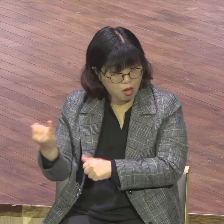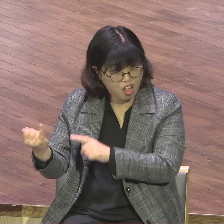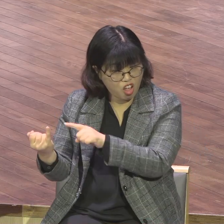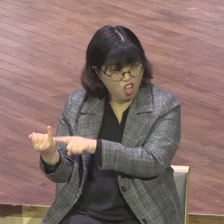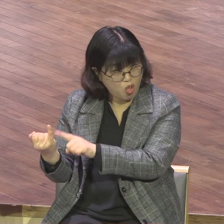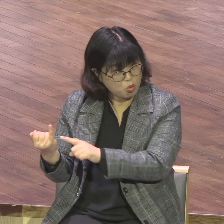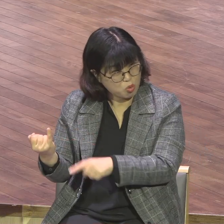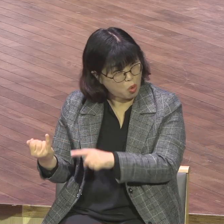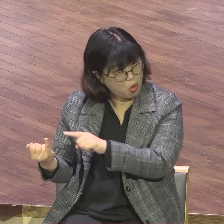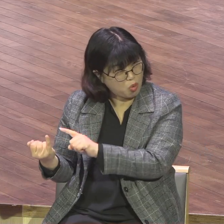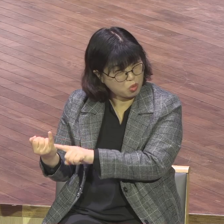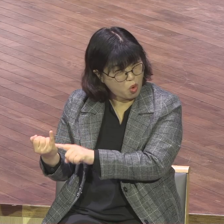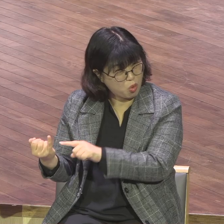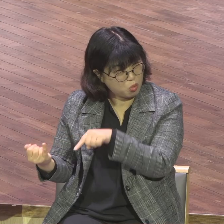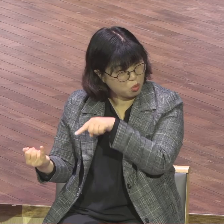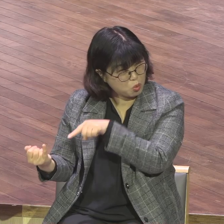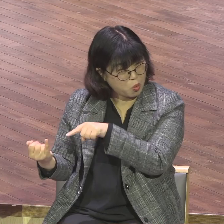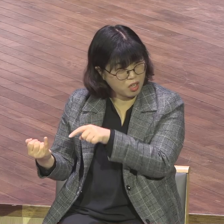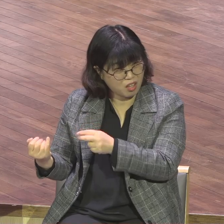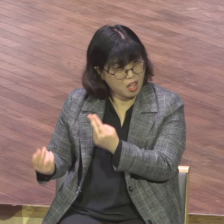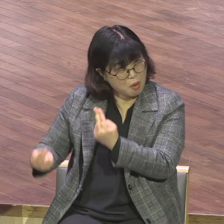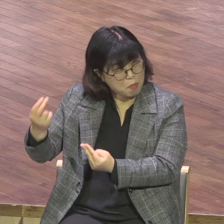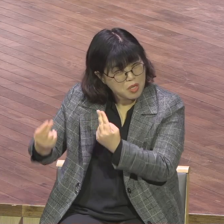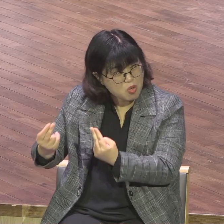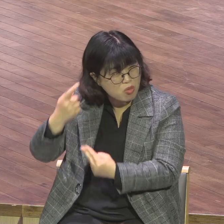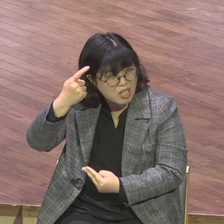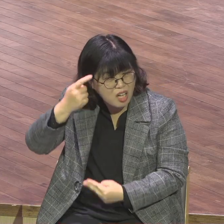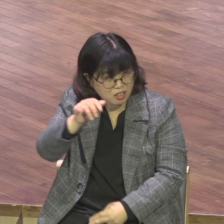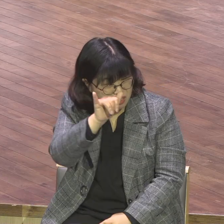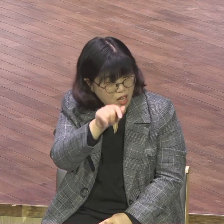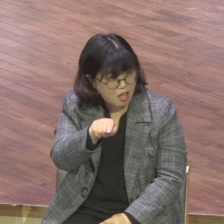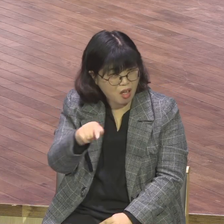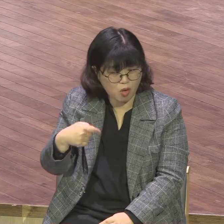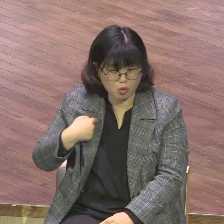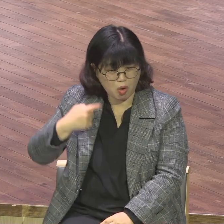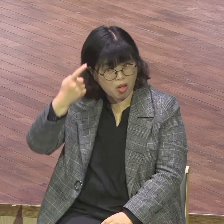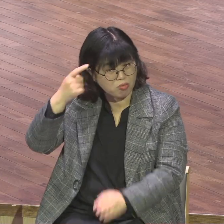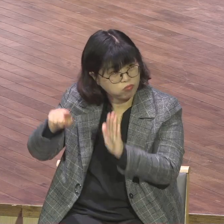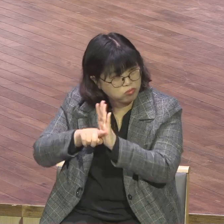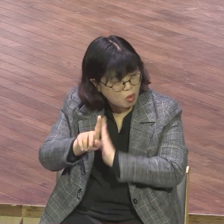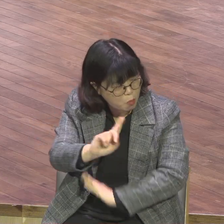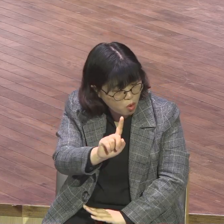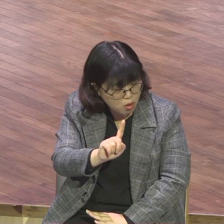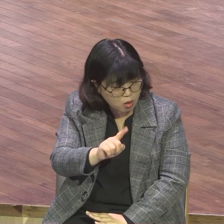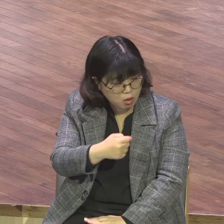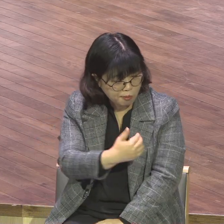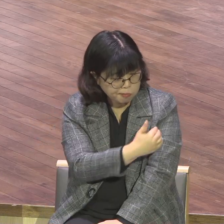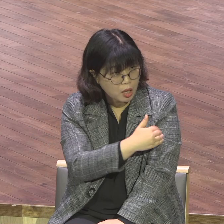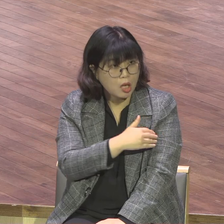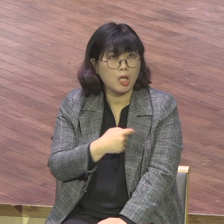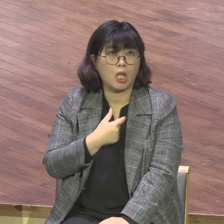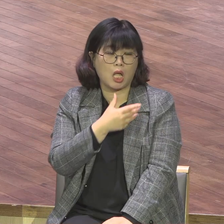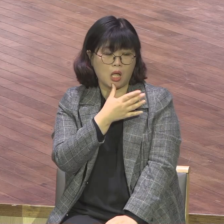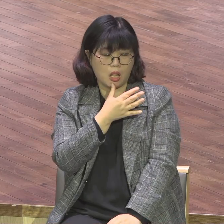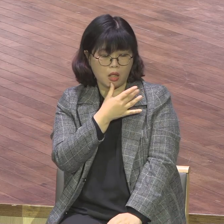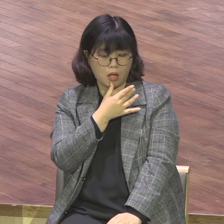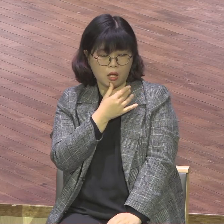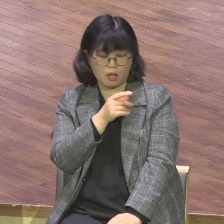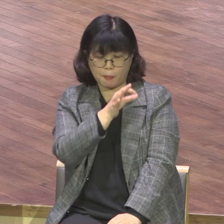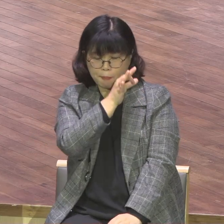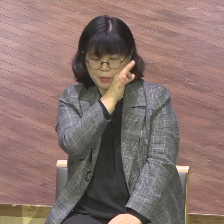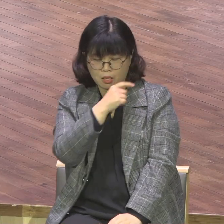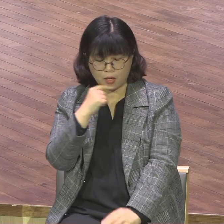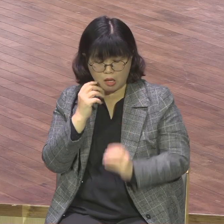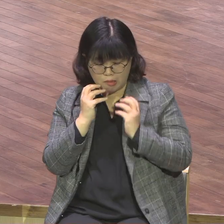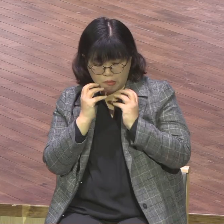열등의식이냐라고 말을 들을 정도로 내 표현이 이 잘못된 거구나. 그때 충격받고 그때부터는 안 하기로 했어요.